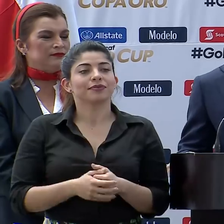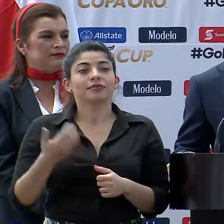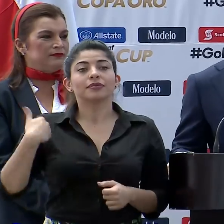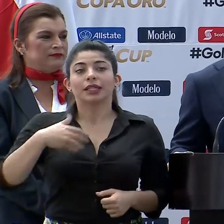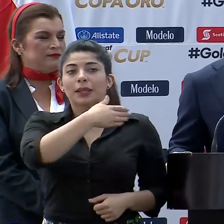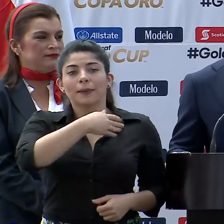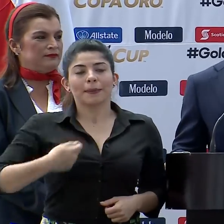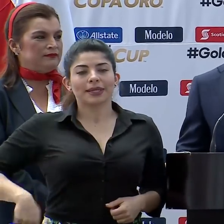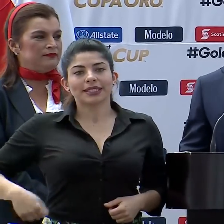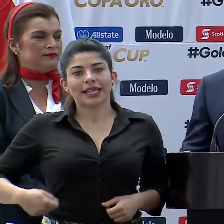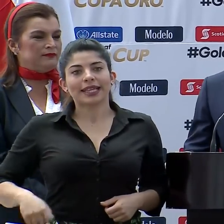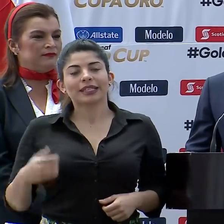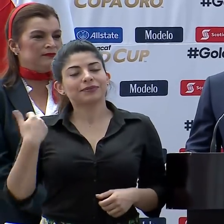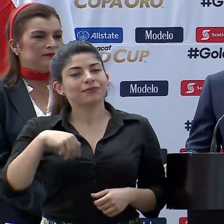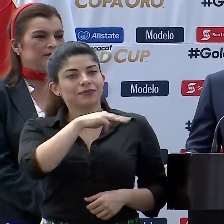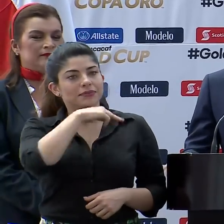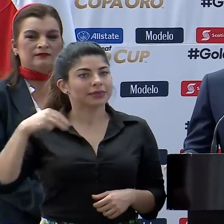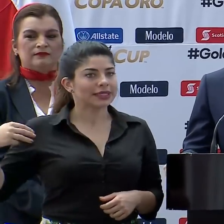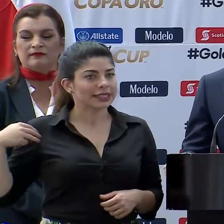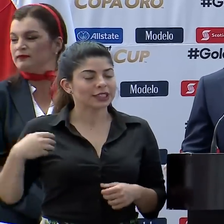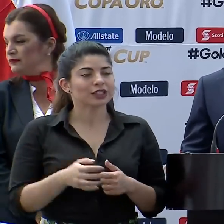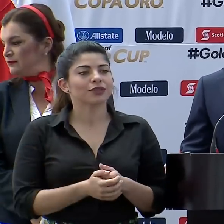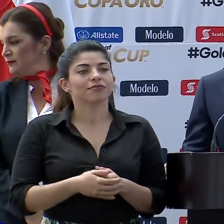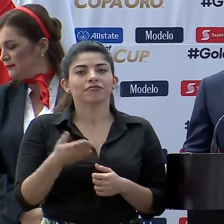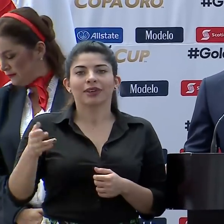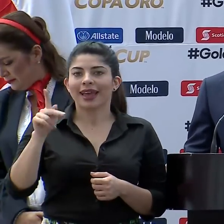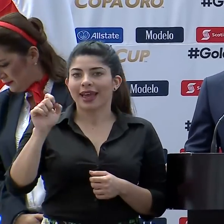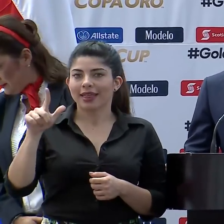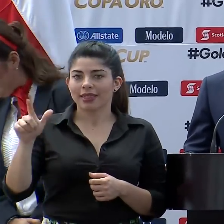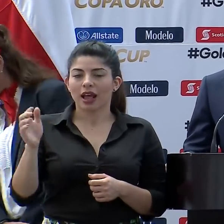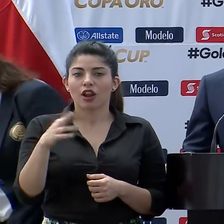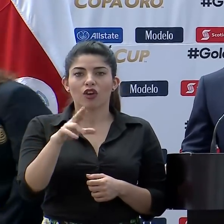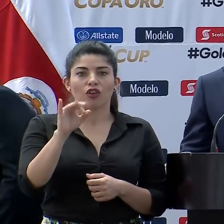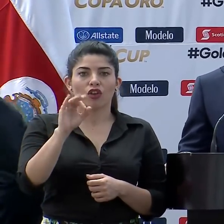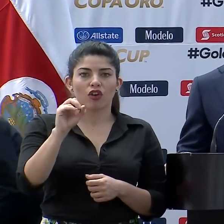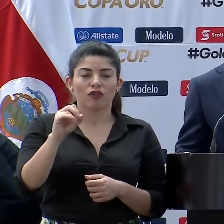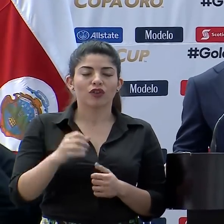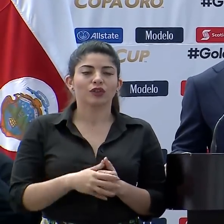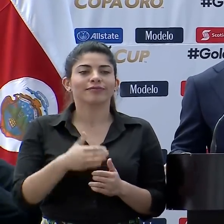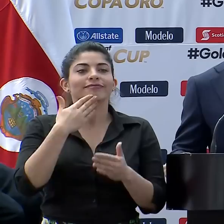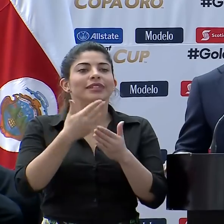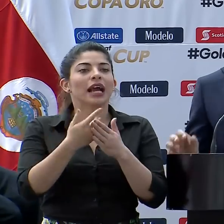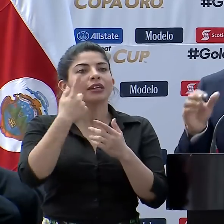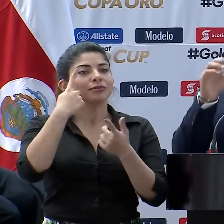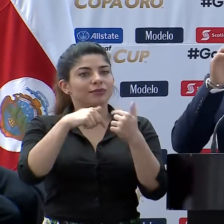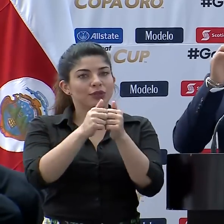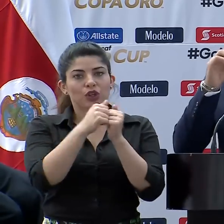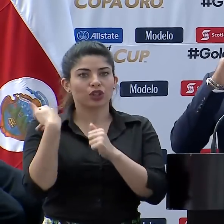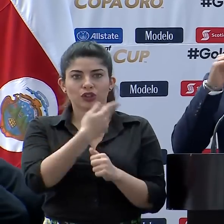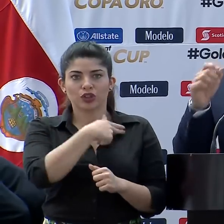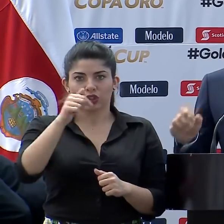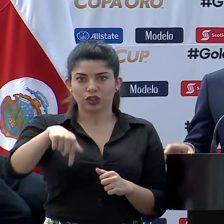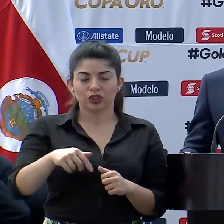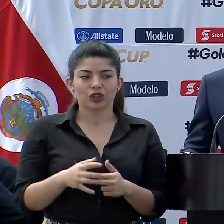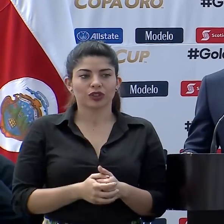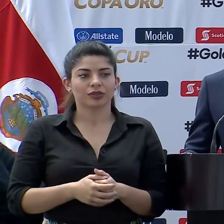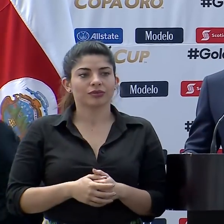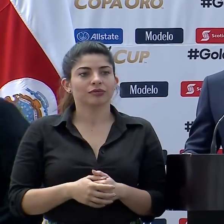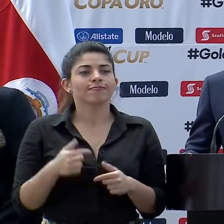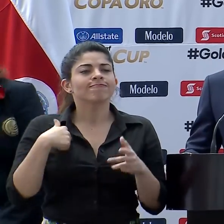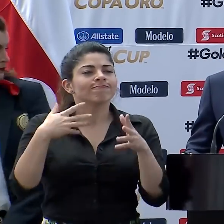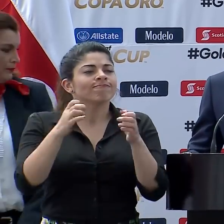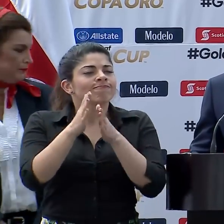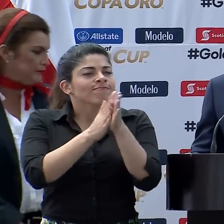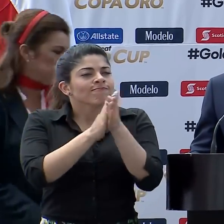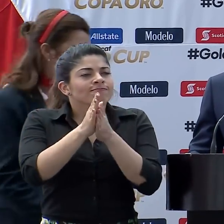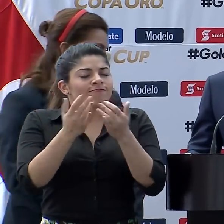Señor Presidente, señor Ministro, Kendall, Rodolfo, gracias por acompañarnos hoy. Quiero